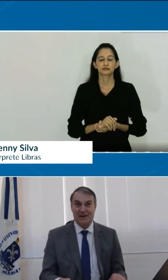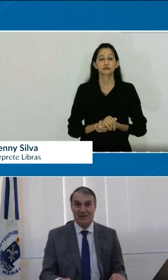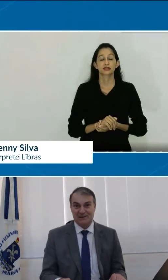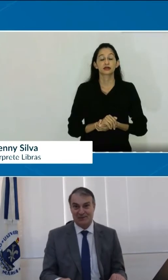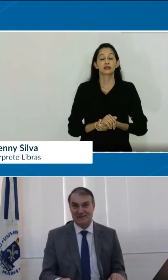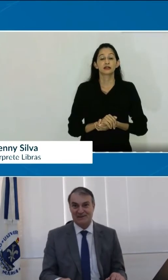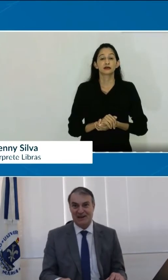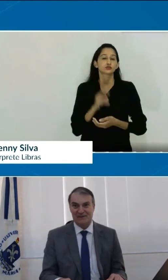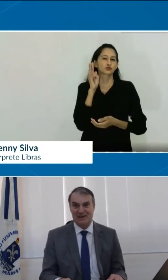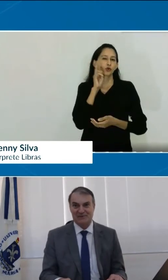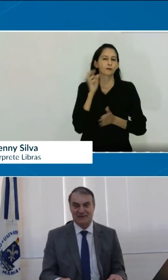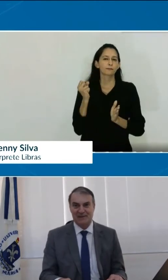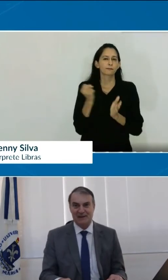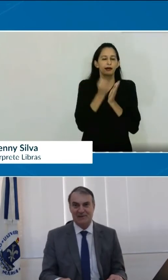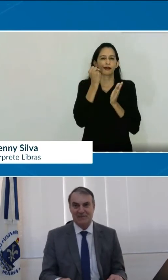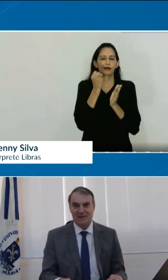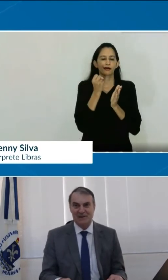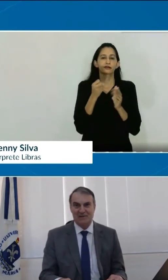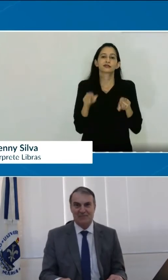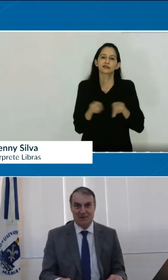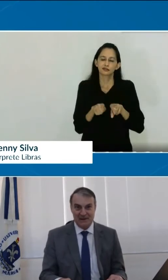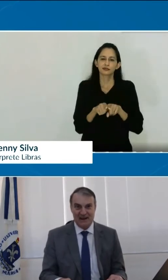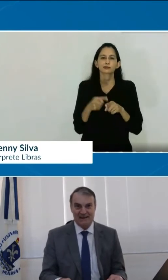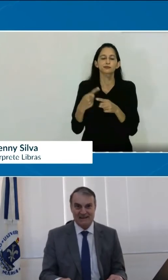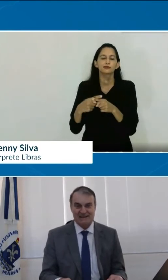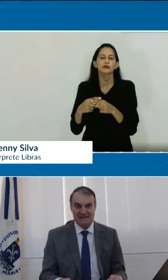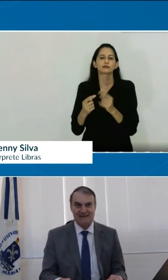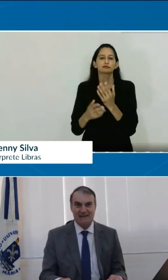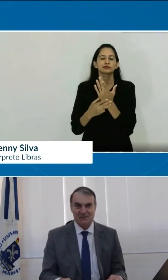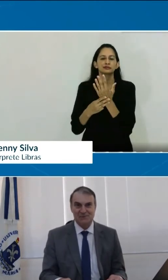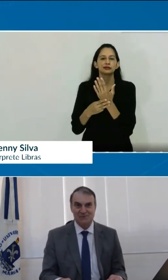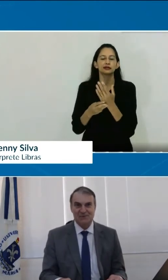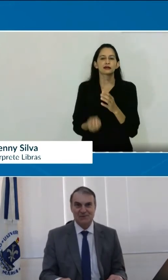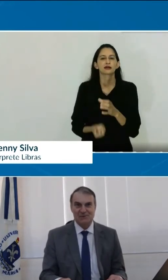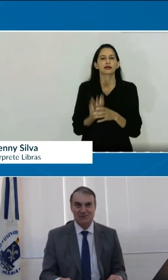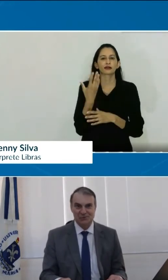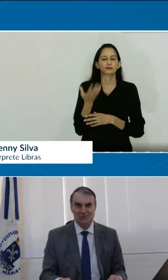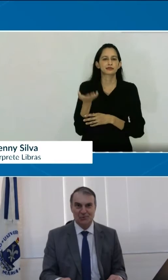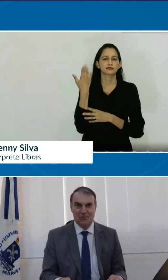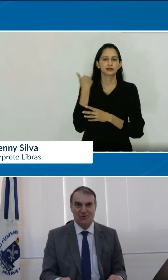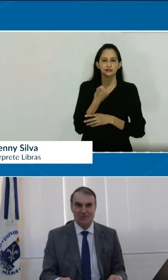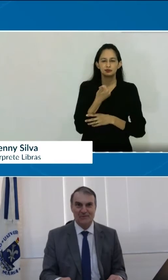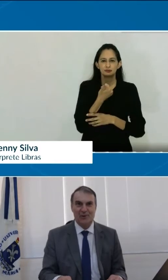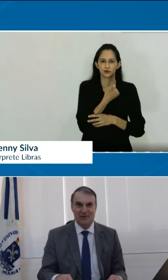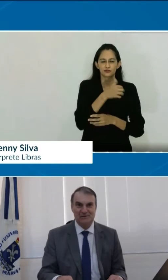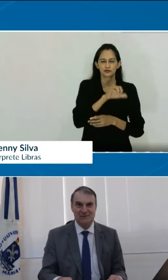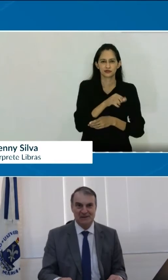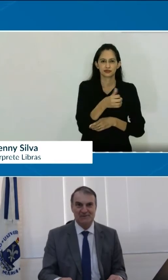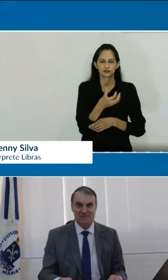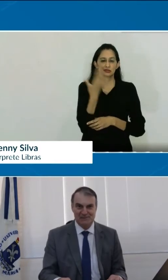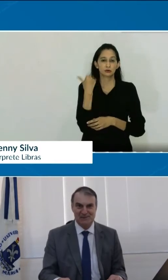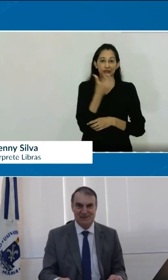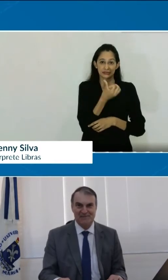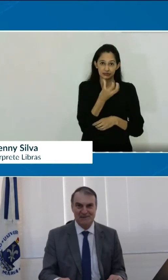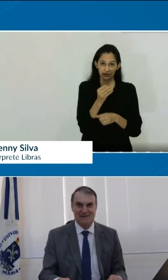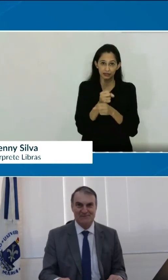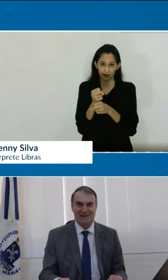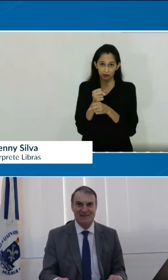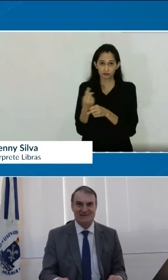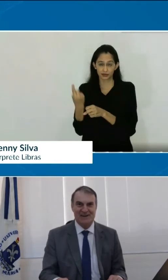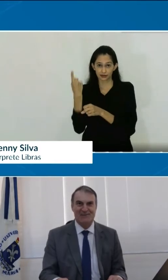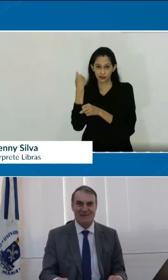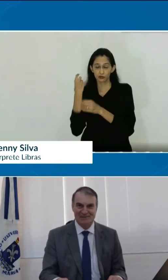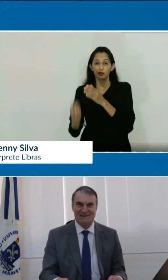porque a nossa Universidade Federal de Santa Maria foi criada há 60 anos, junto com a UFG, no mesmo dia.